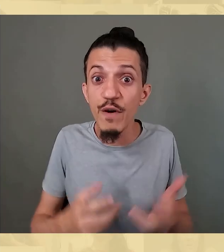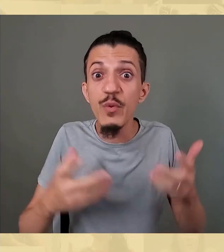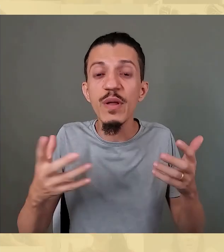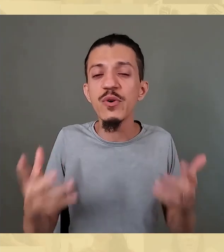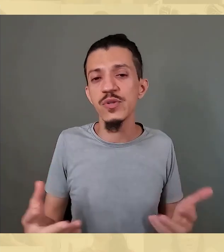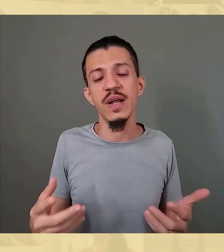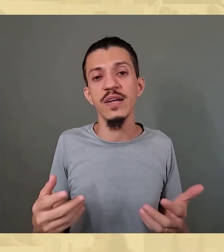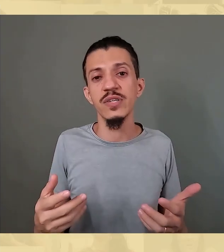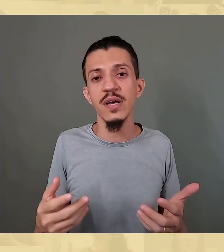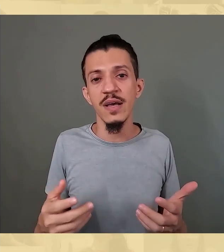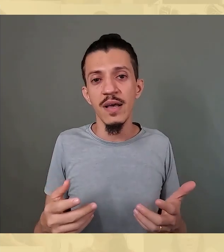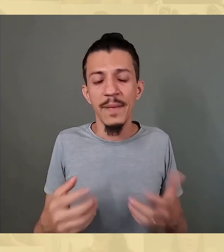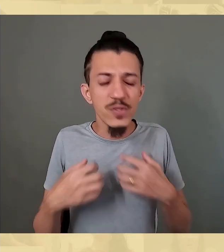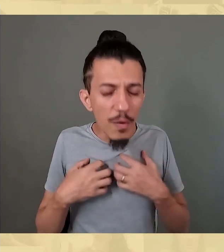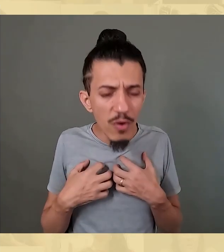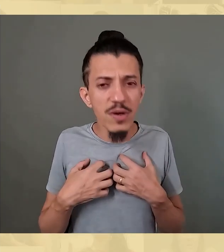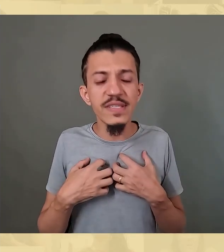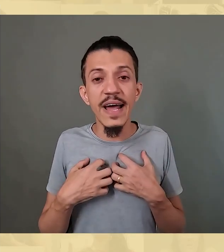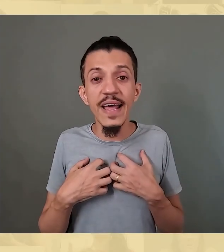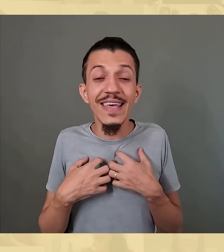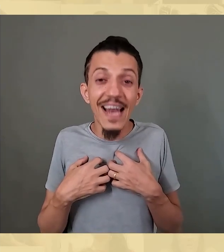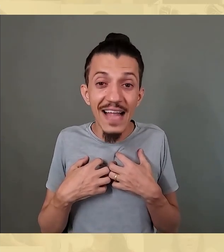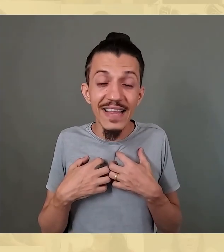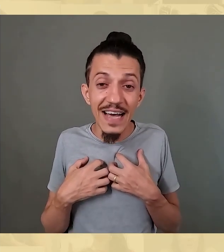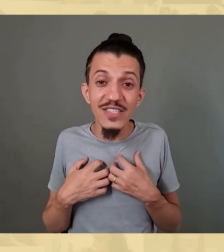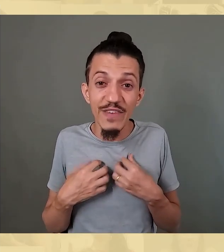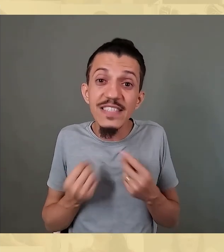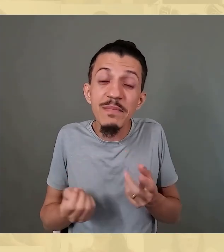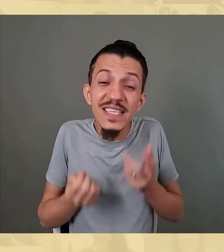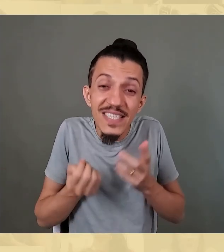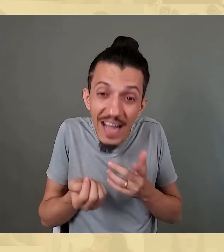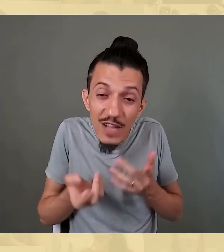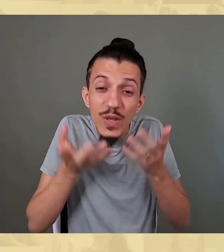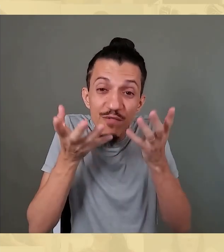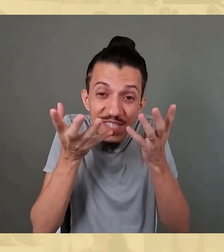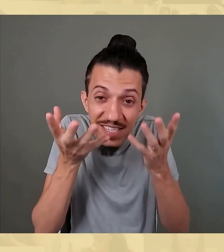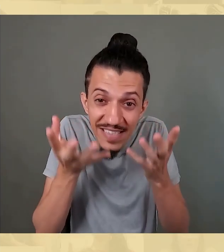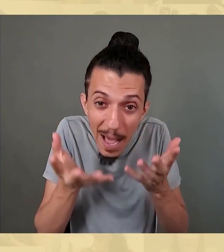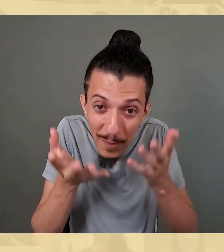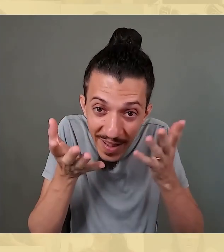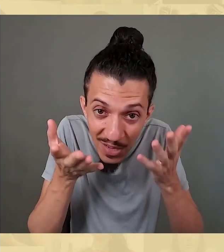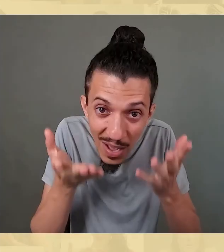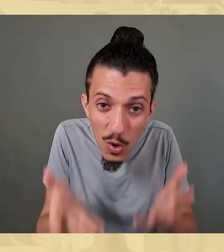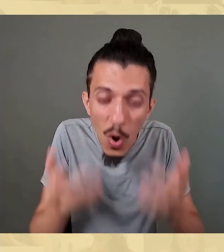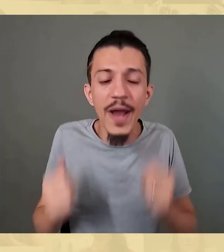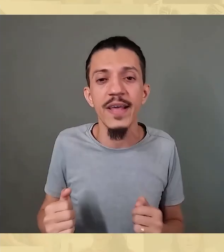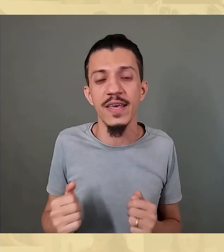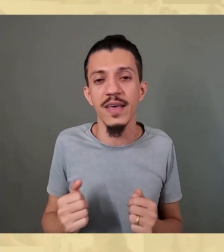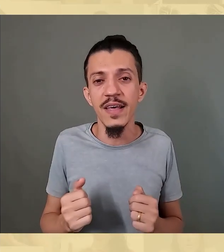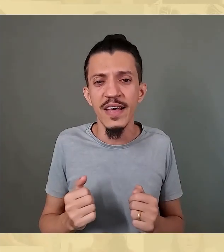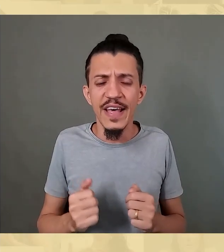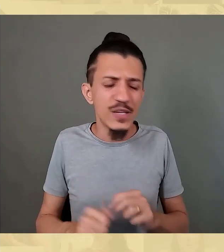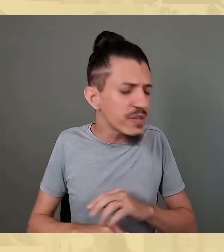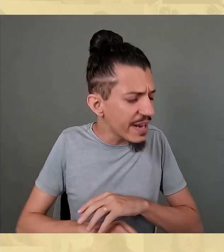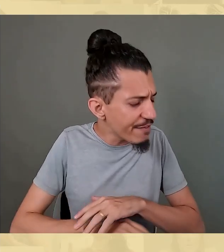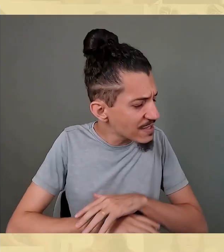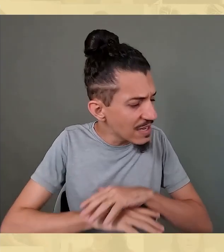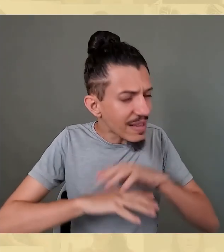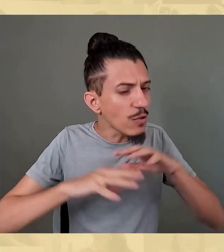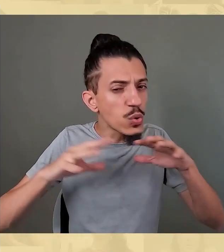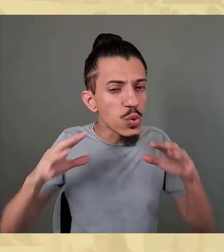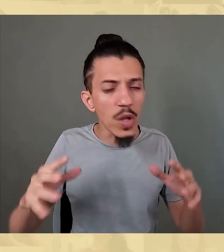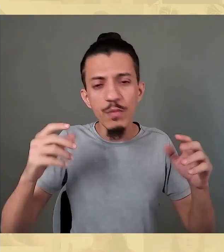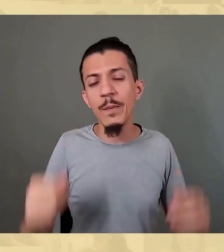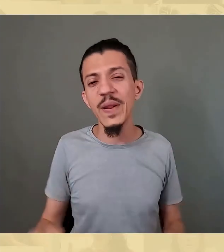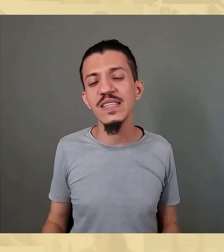comunicação, foi muito emocionante. Mas como eu gostaria que lá atrás tivessem me ensinado o que você está aprendendo agora aqui. Isso teria